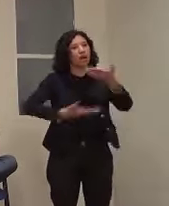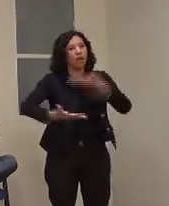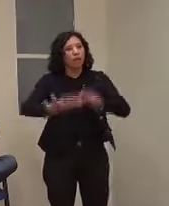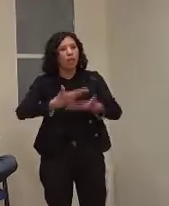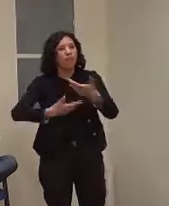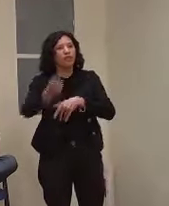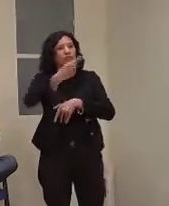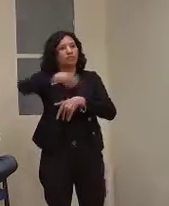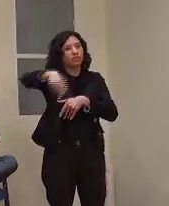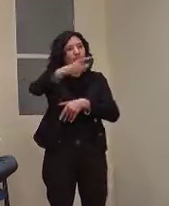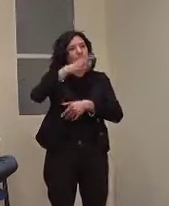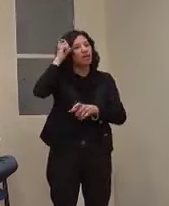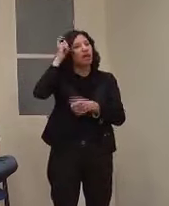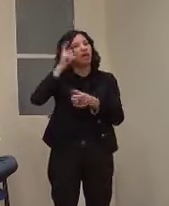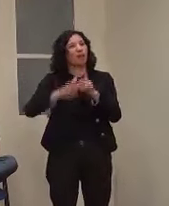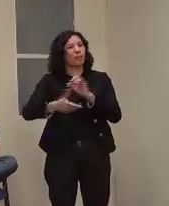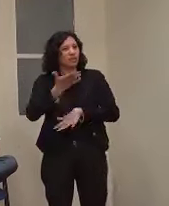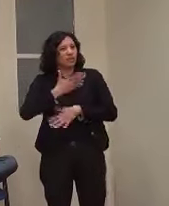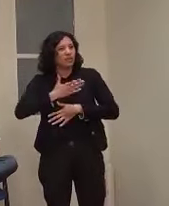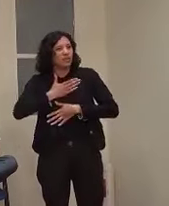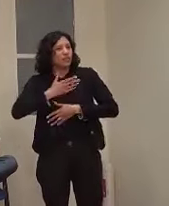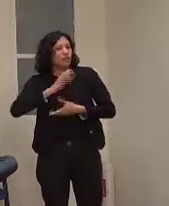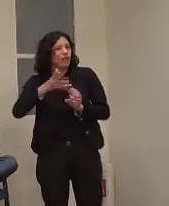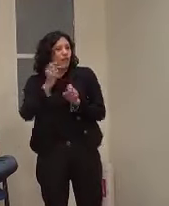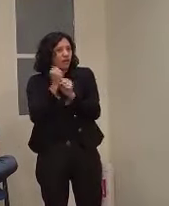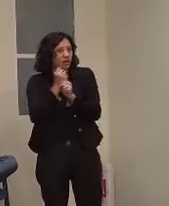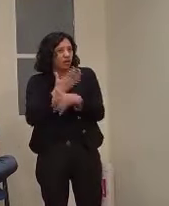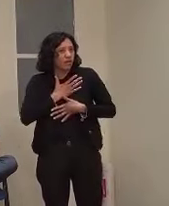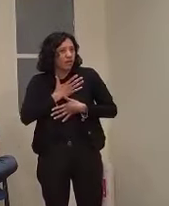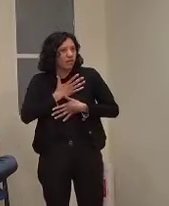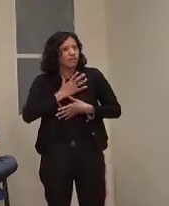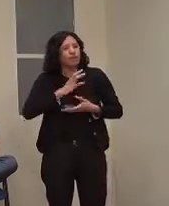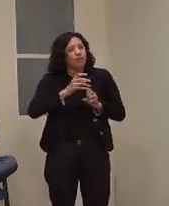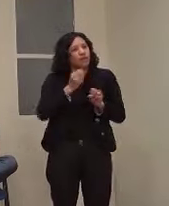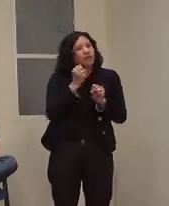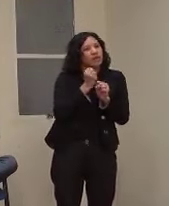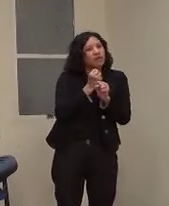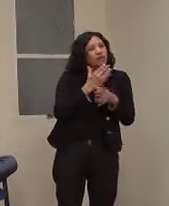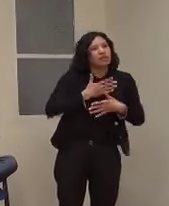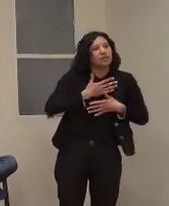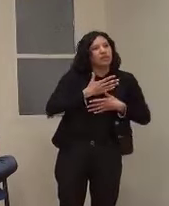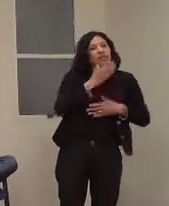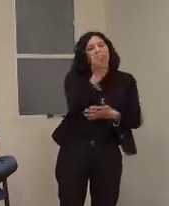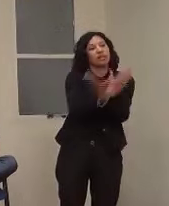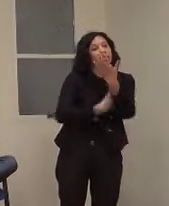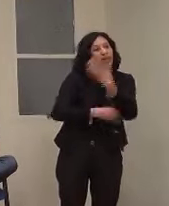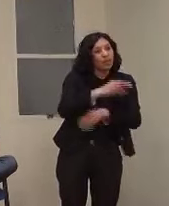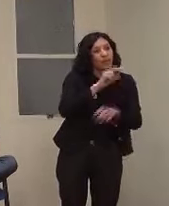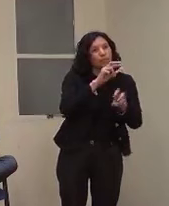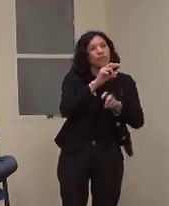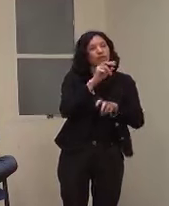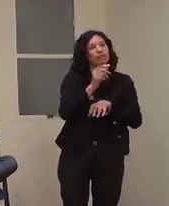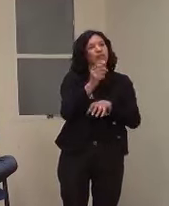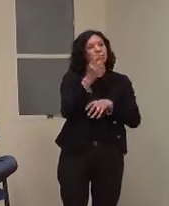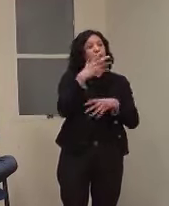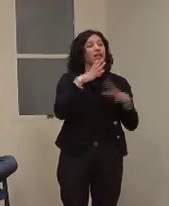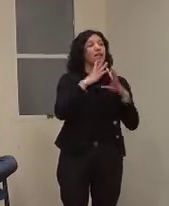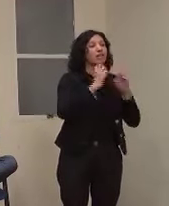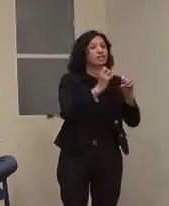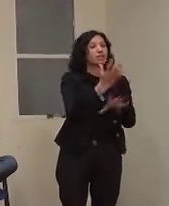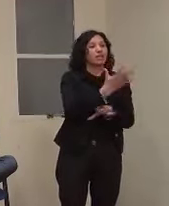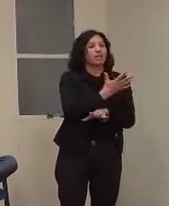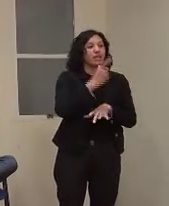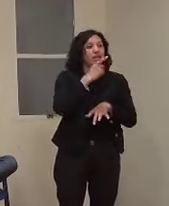desde nuestra experiencia laboral como trabajamos el tema de discapacidades en las ingenierías de la